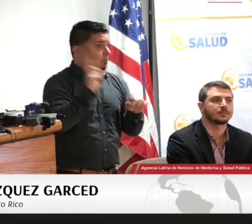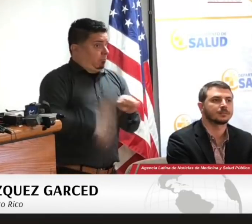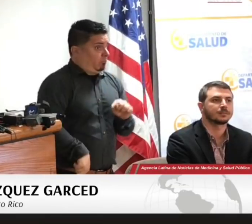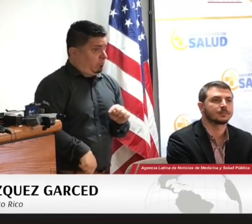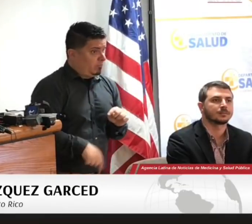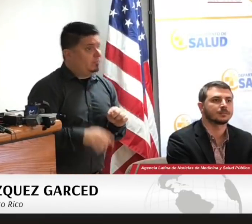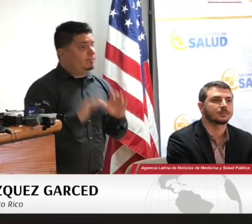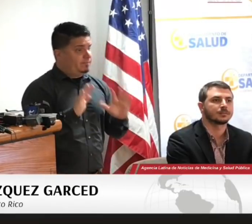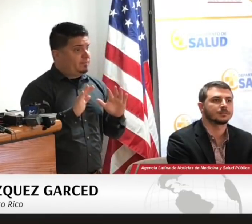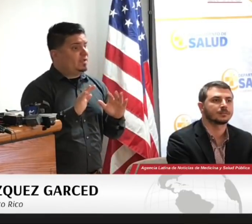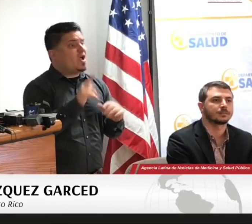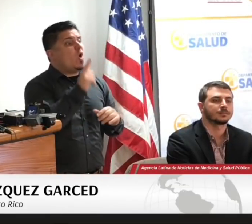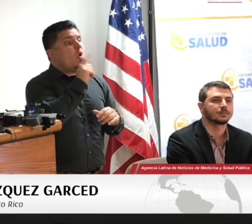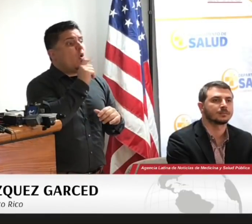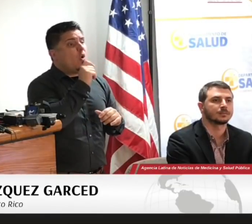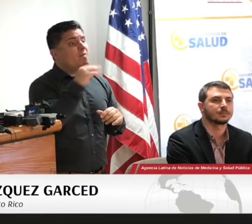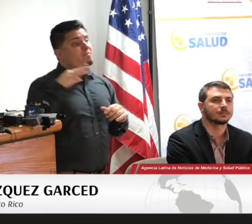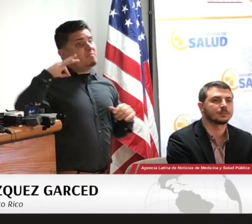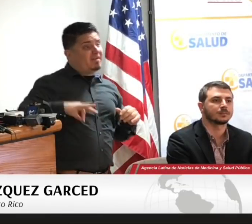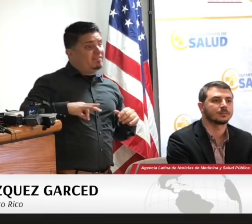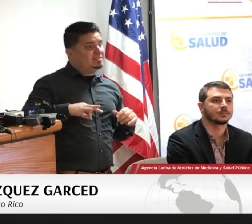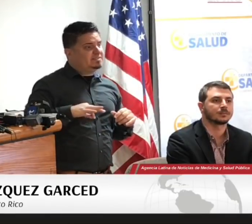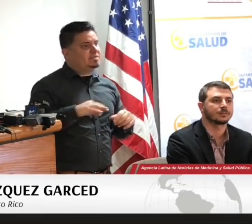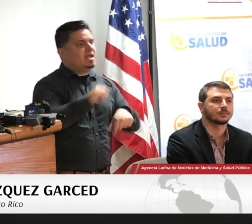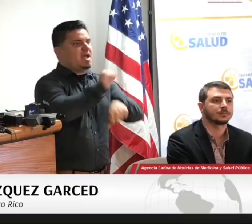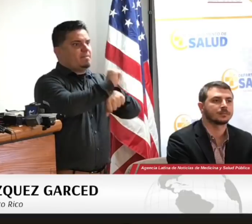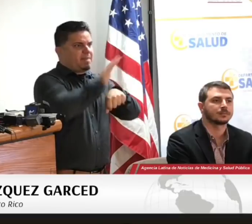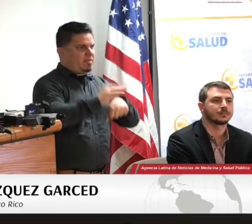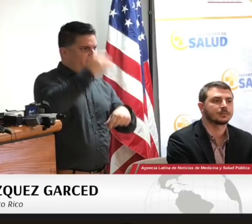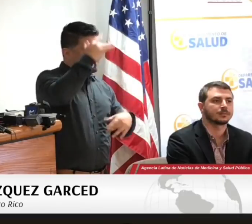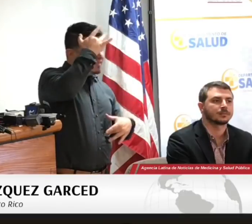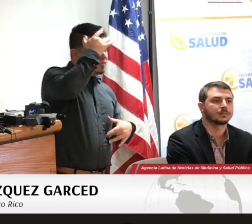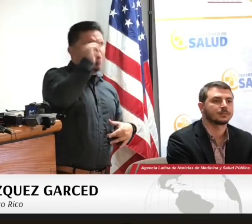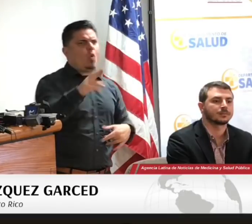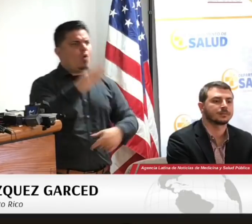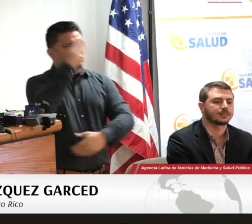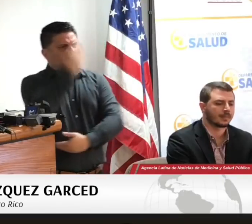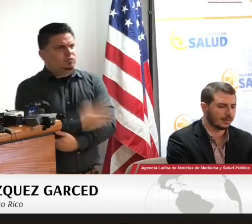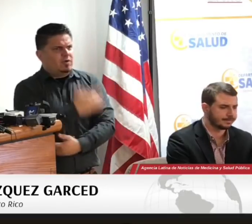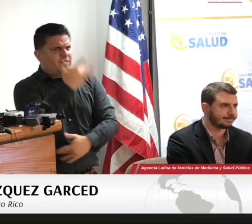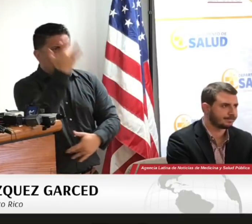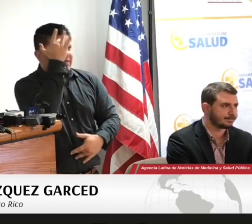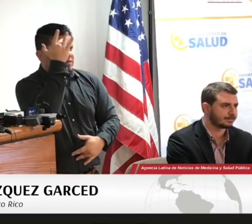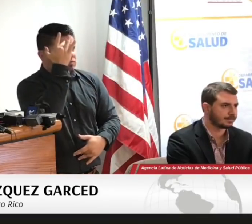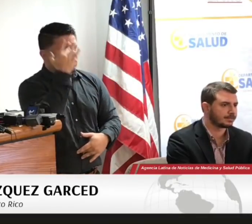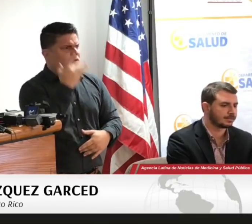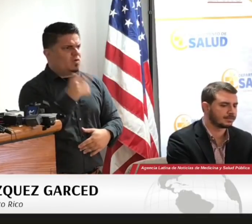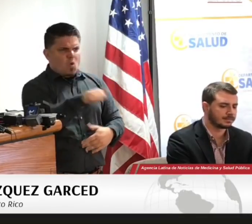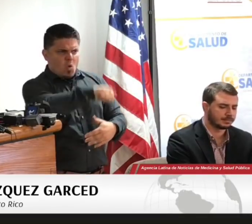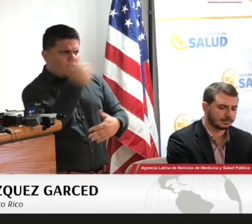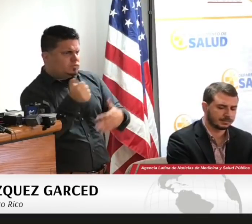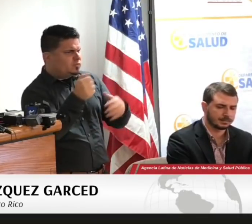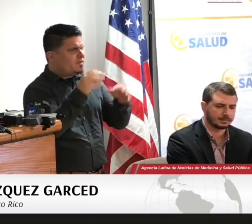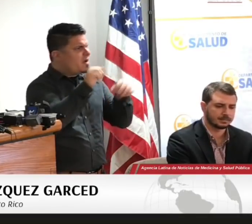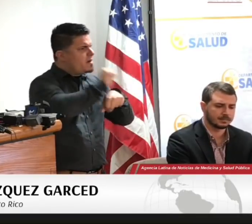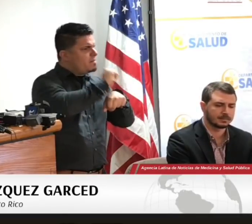enfermo o que tenga su hijo enfermo, sino también que se protege el resto de los empleados en ese centro de